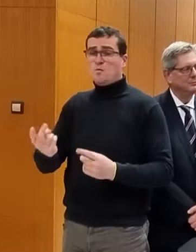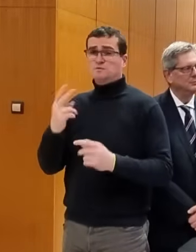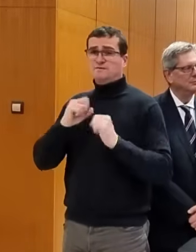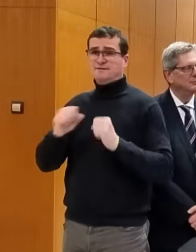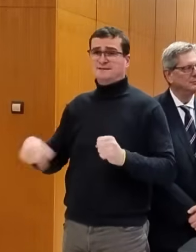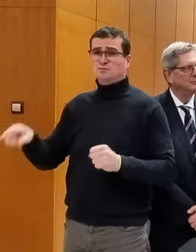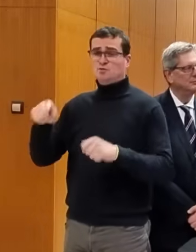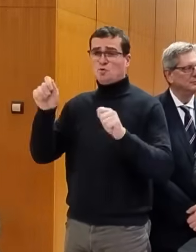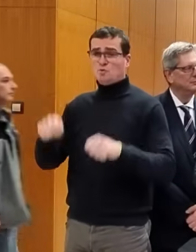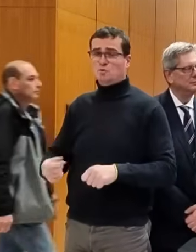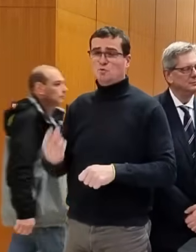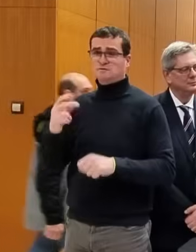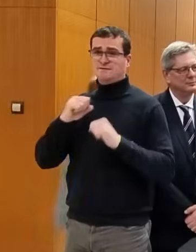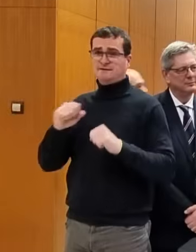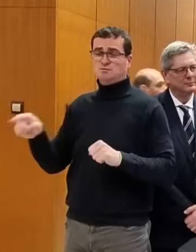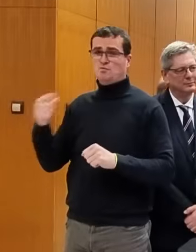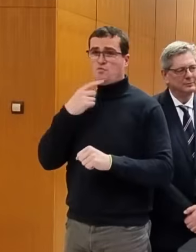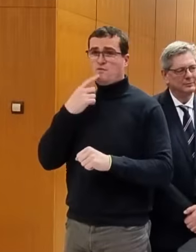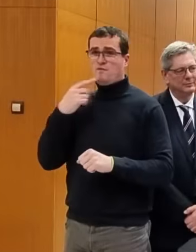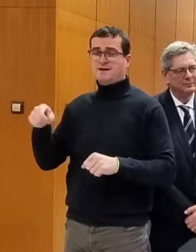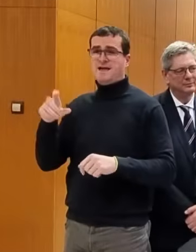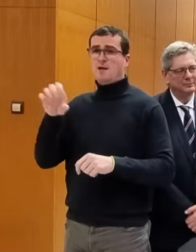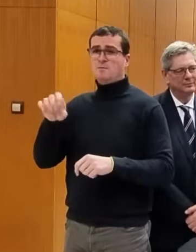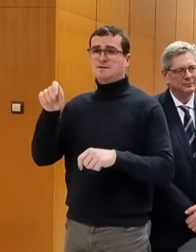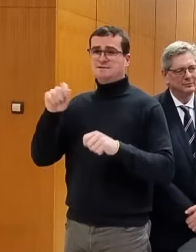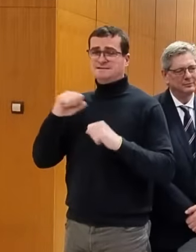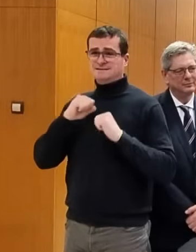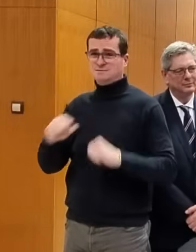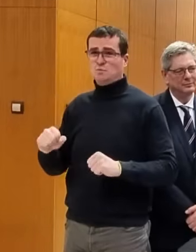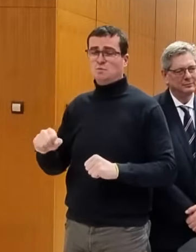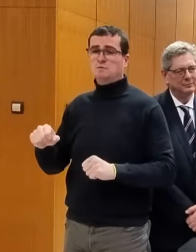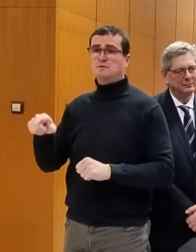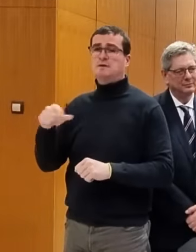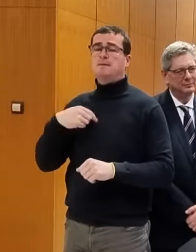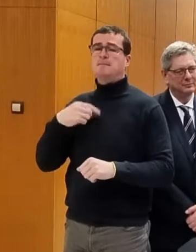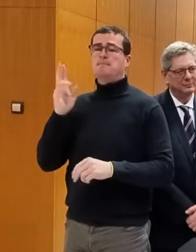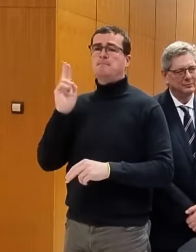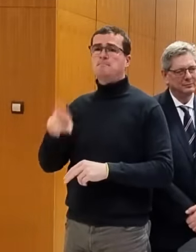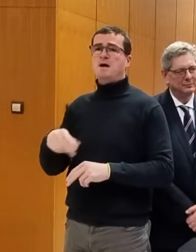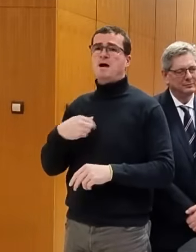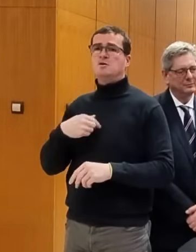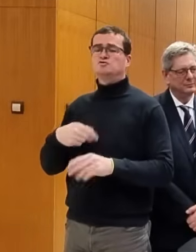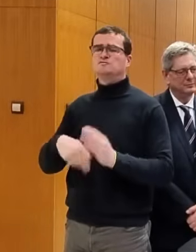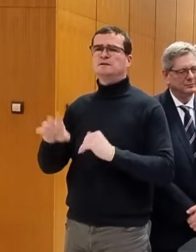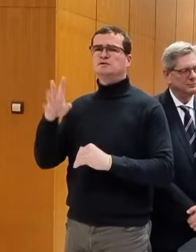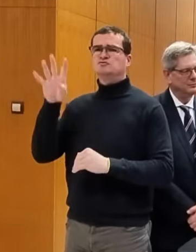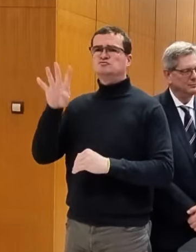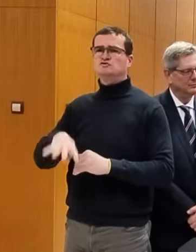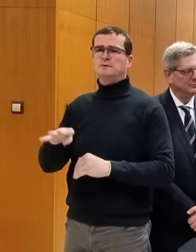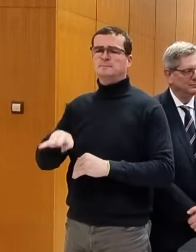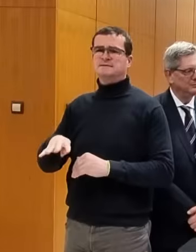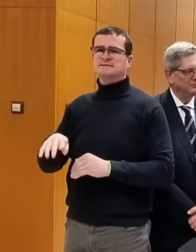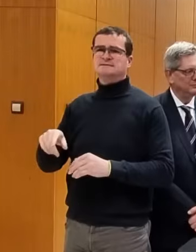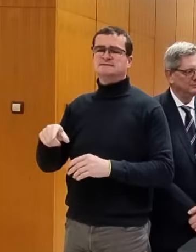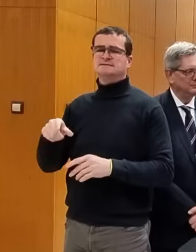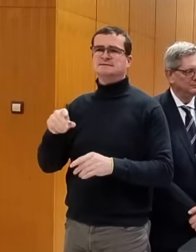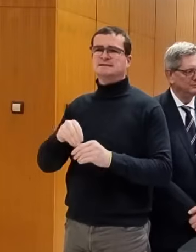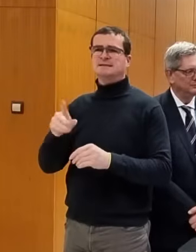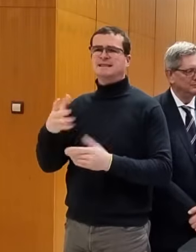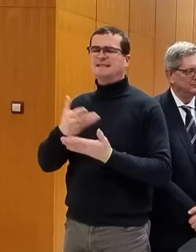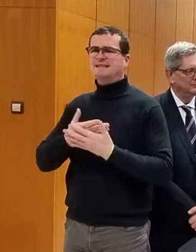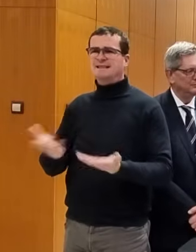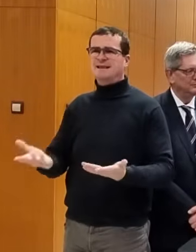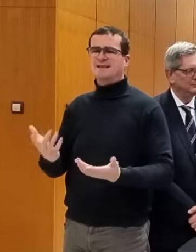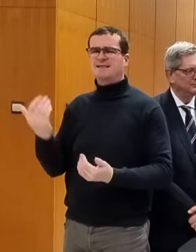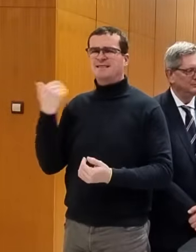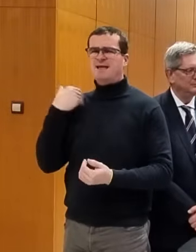súdy, rozhodnutia ústavných súdov, to tvrdia rozhodnutia európskych súdov pre ľudské práva. Máte vyše 4 mesiace náhrávok. Nie sú také, pán redaktor,